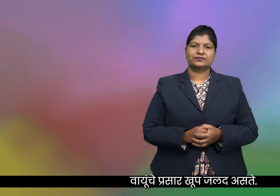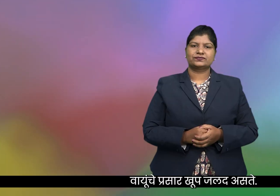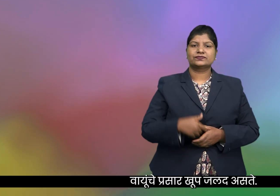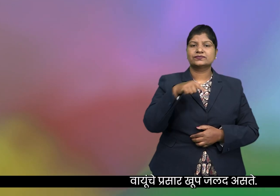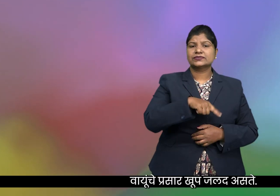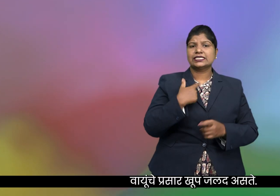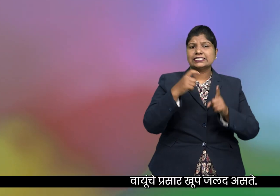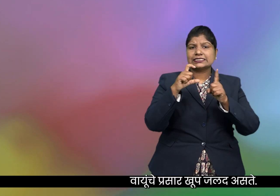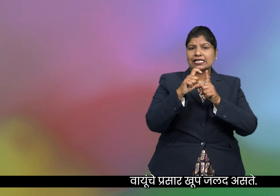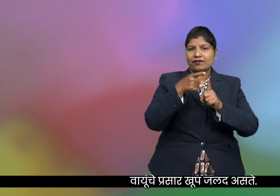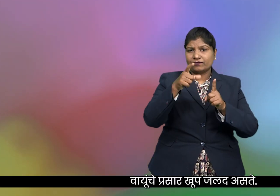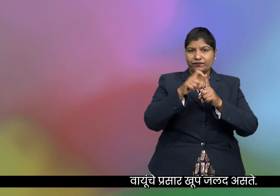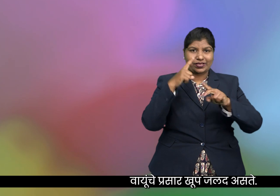वायूचे प्रसार खूप जलद असते.